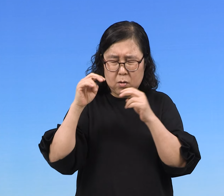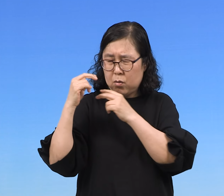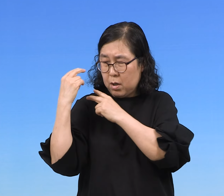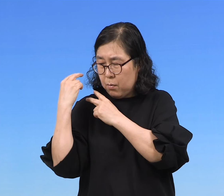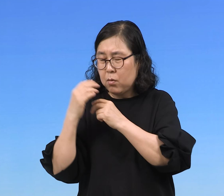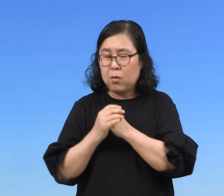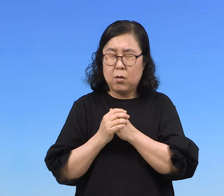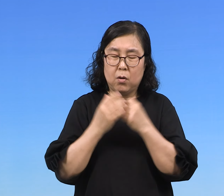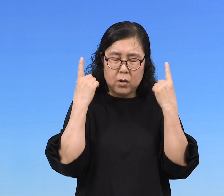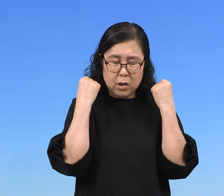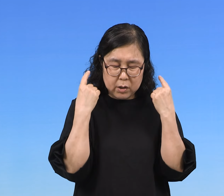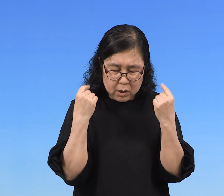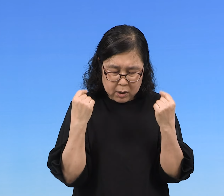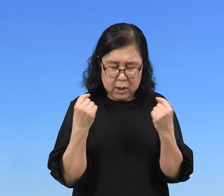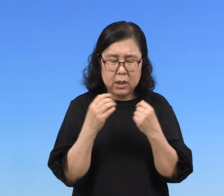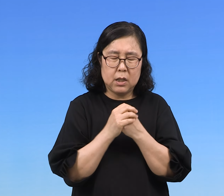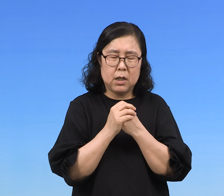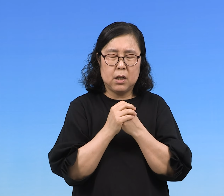여전히